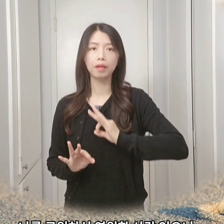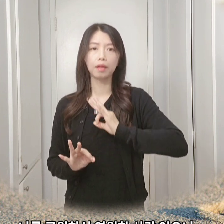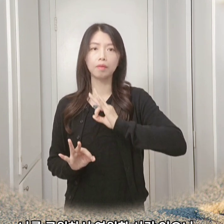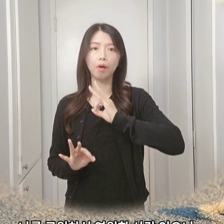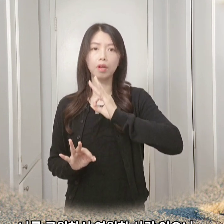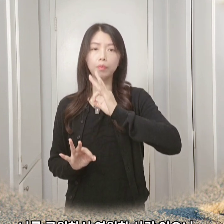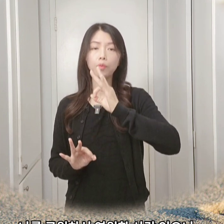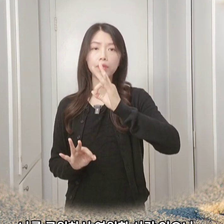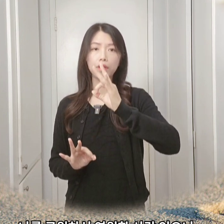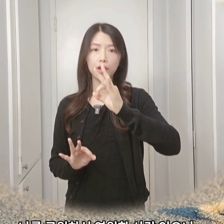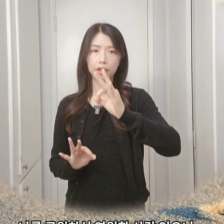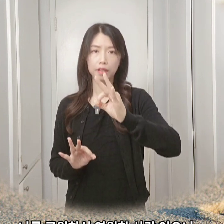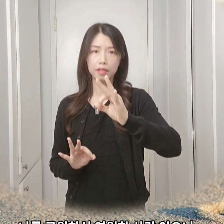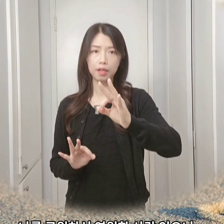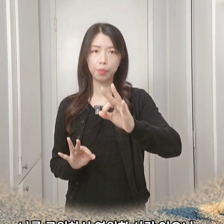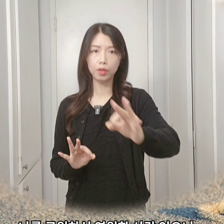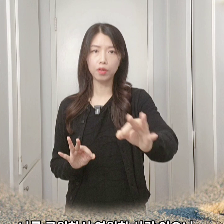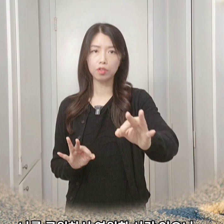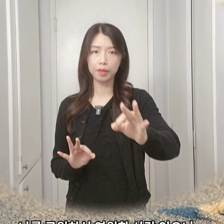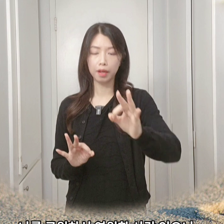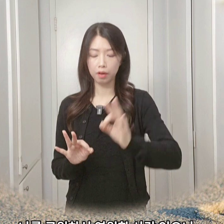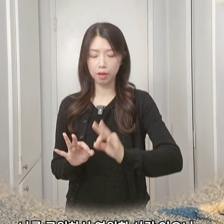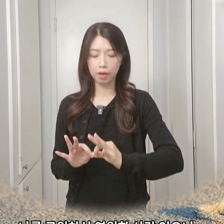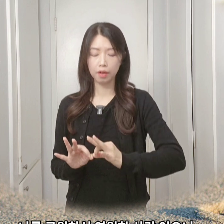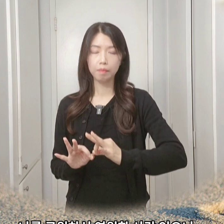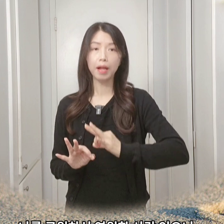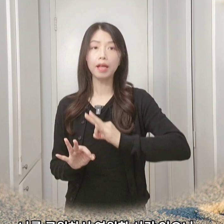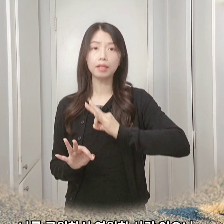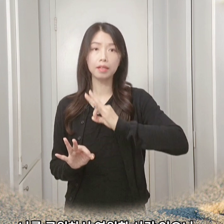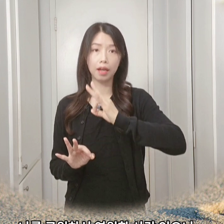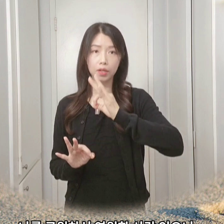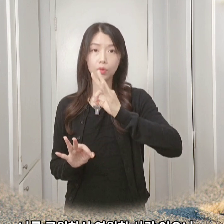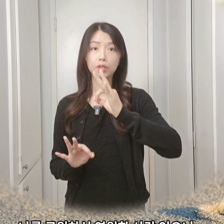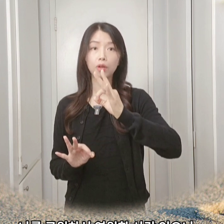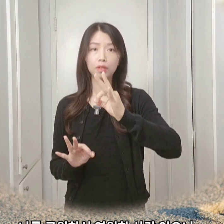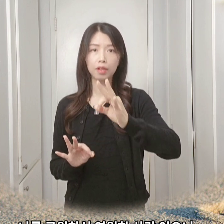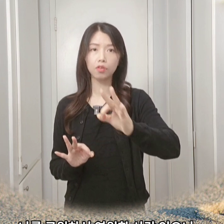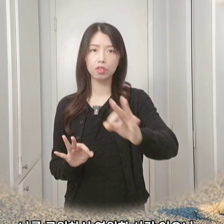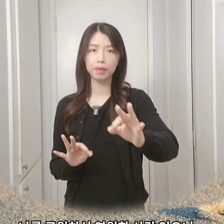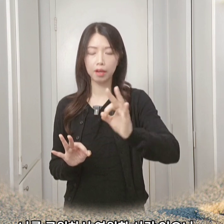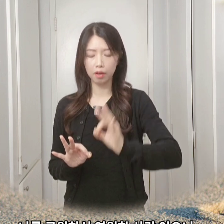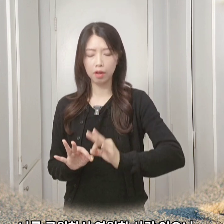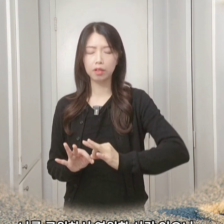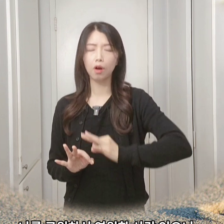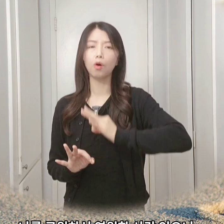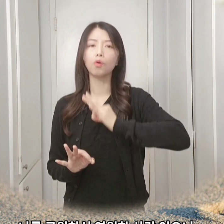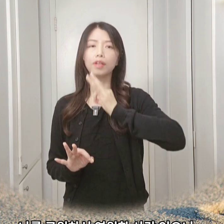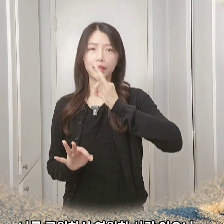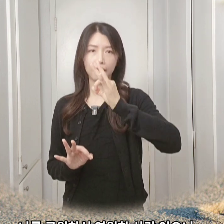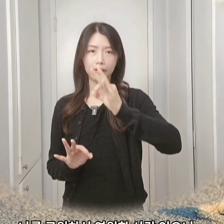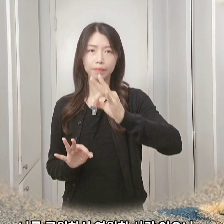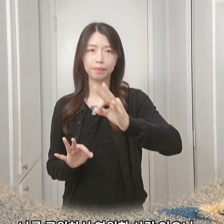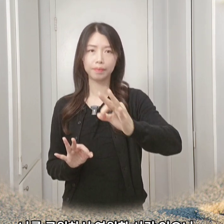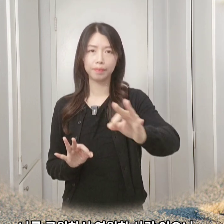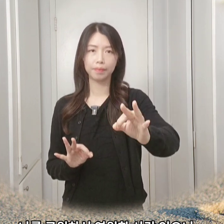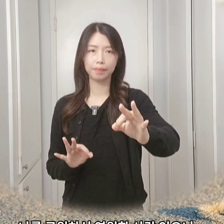손만 멀리 포물선을 그리듯이 보내주시면 돼요. 빨리 하시는 게 아니고 천천히 해주시면 돼요.